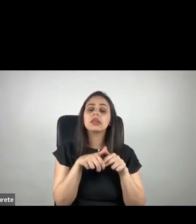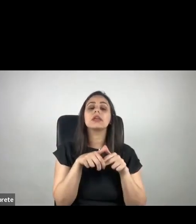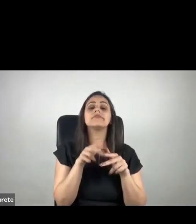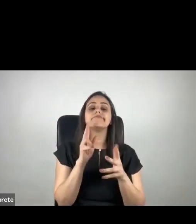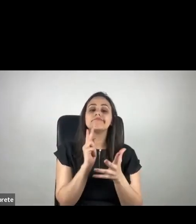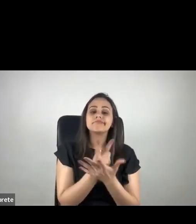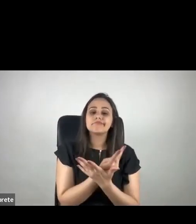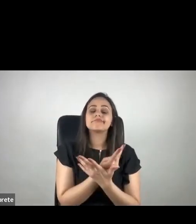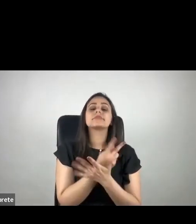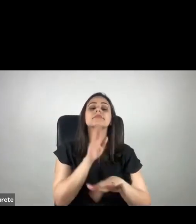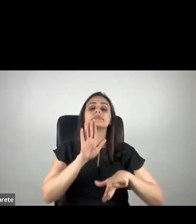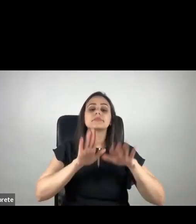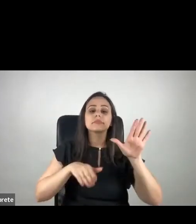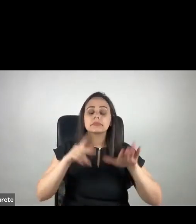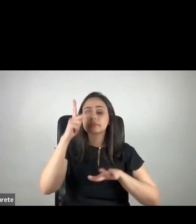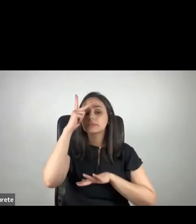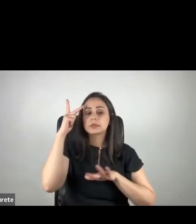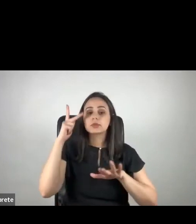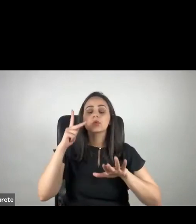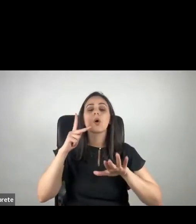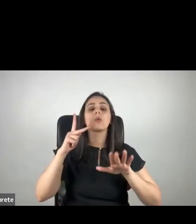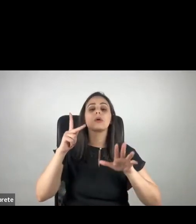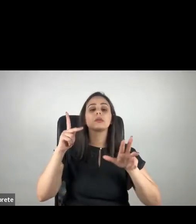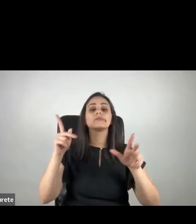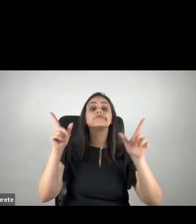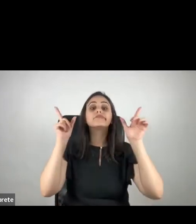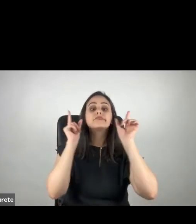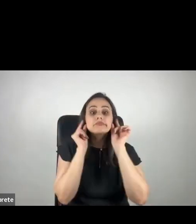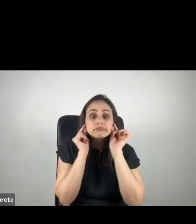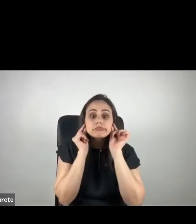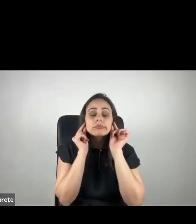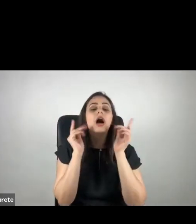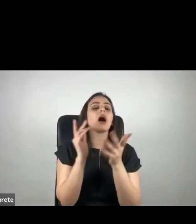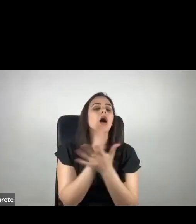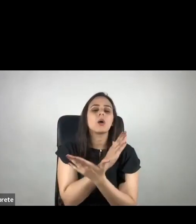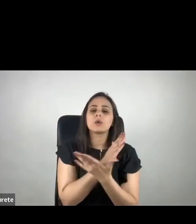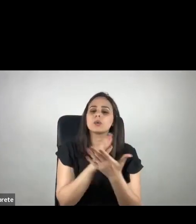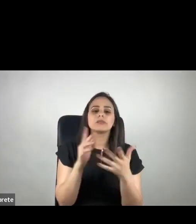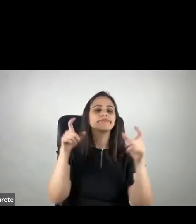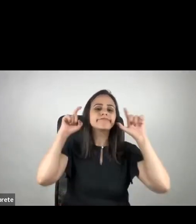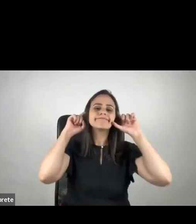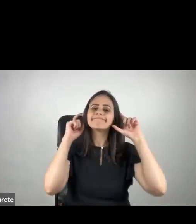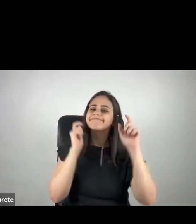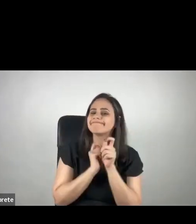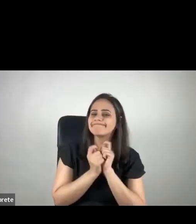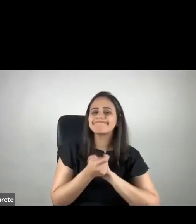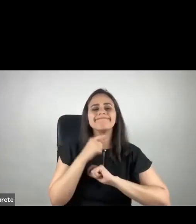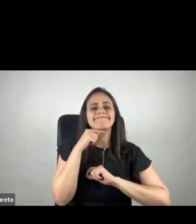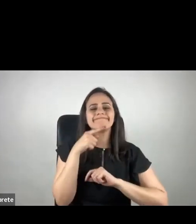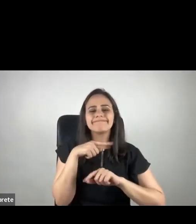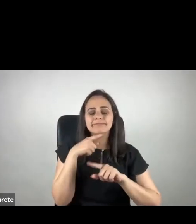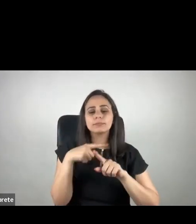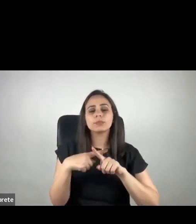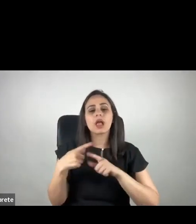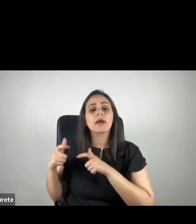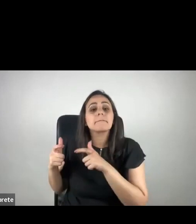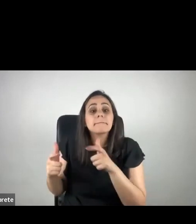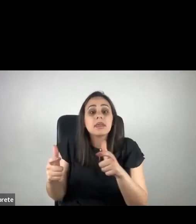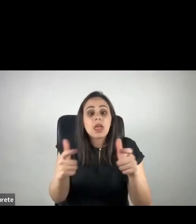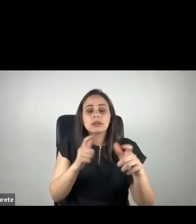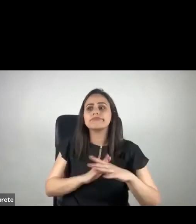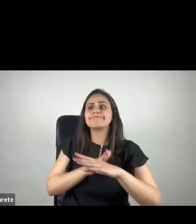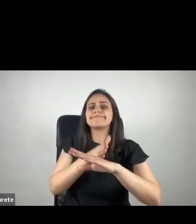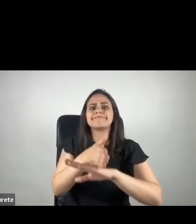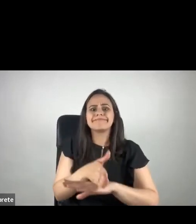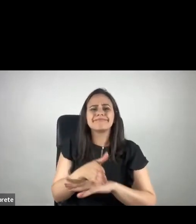adquirem deficiência auditiva, muito acabam não se adaptando ao aparelho, porque dependendo do ambiente desse chamado,